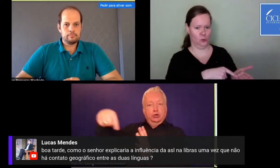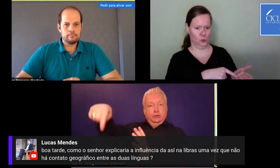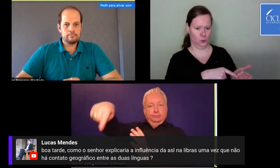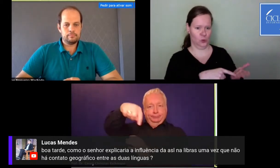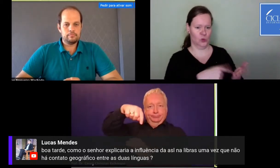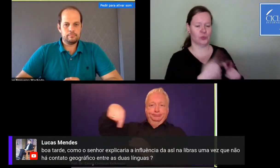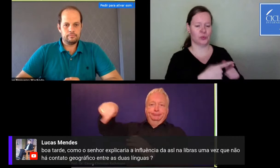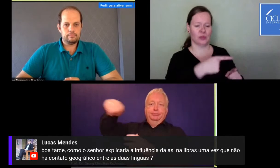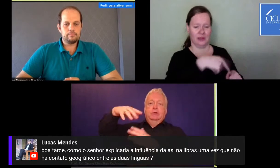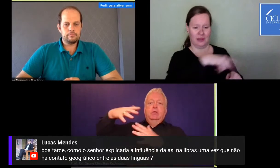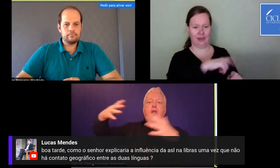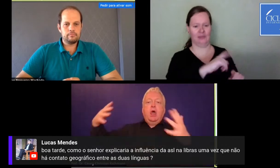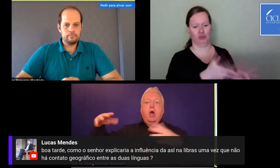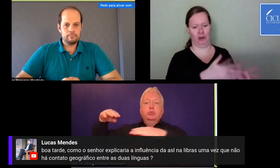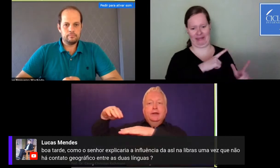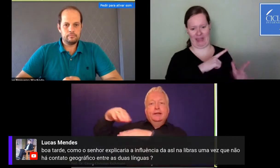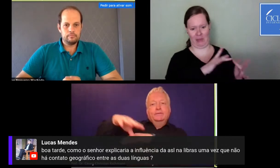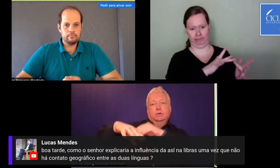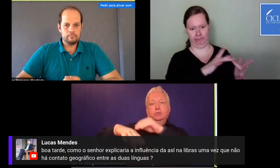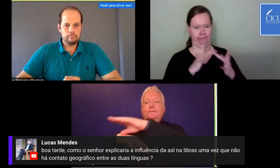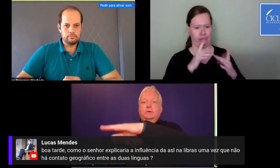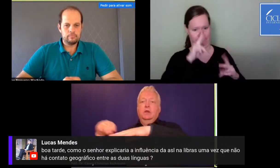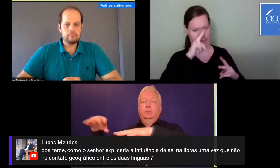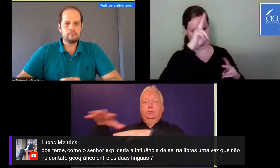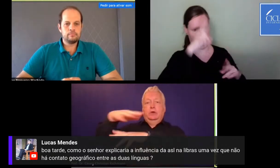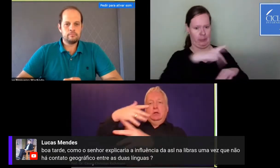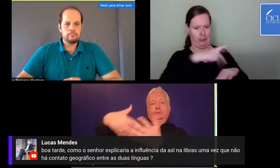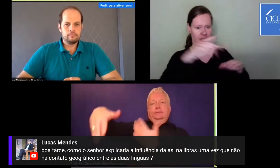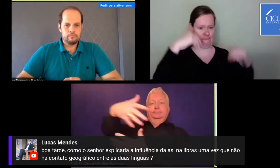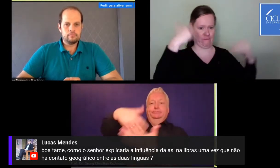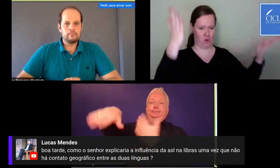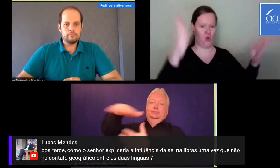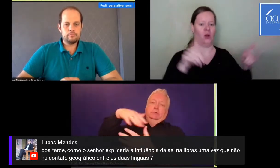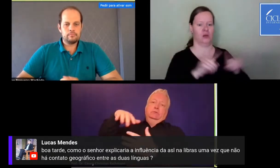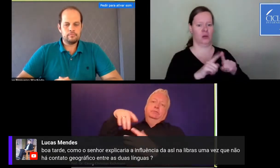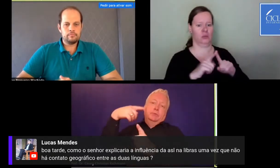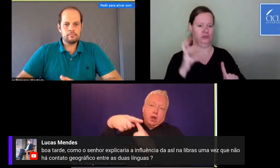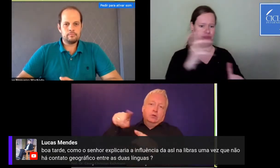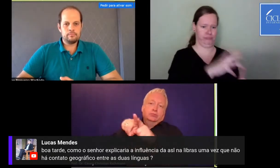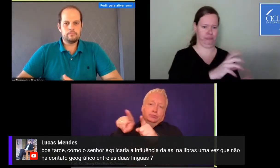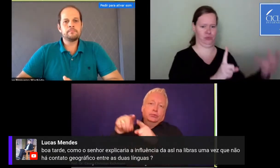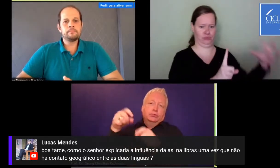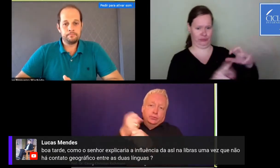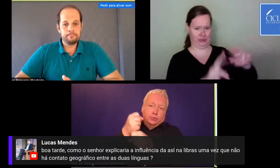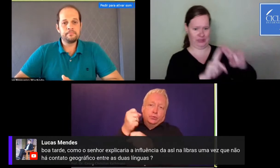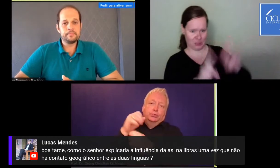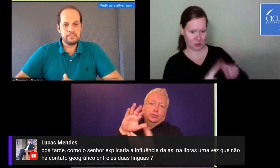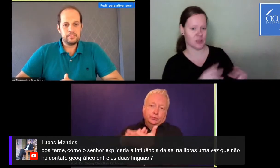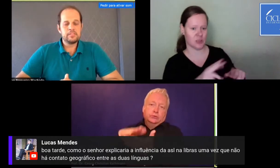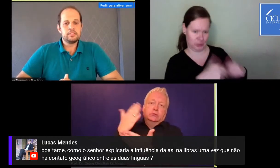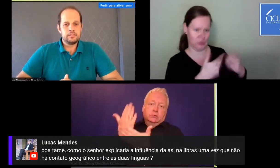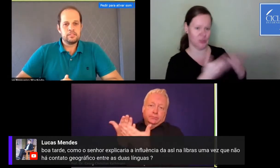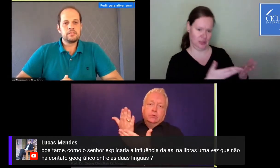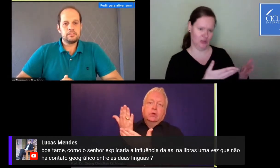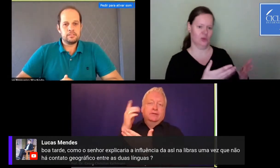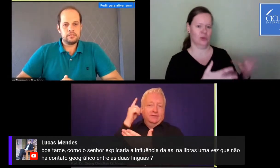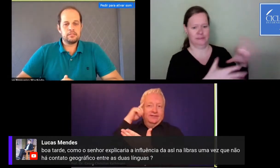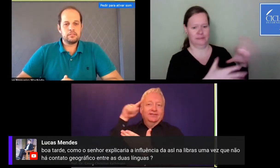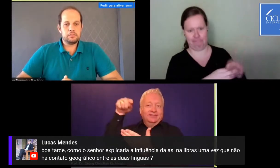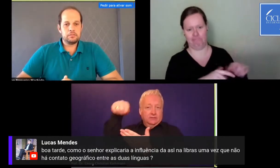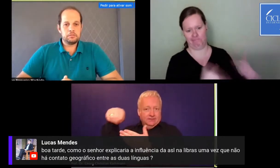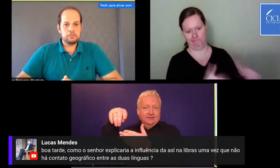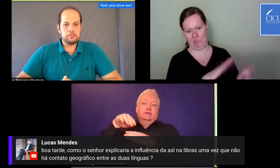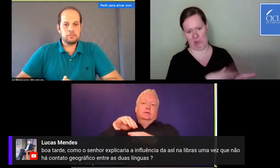é também o crescente número de intérpretes surdos que têm já esse contato com outras línguas de sinais